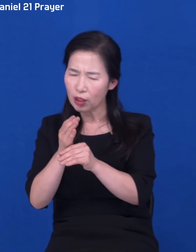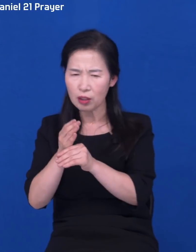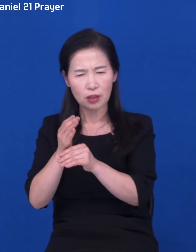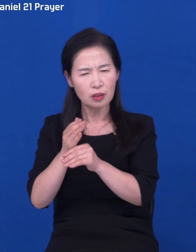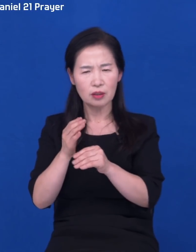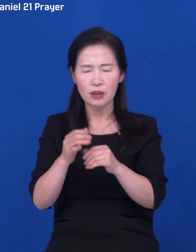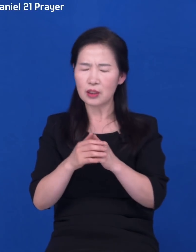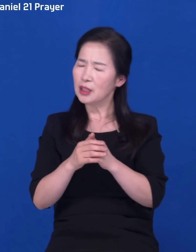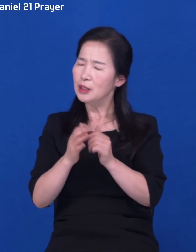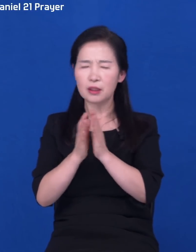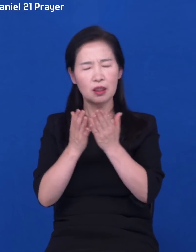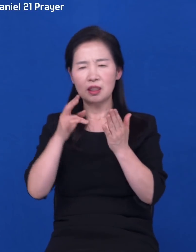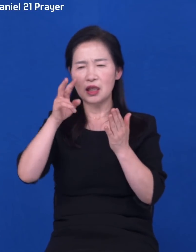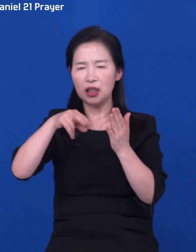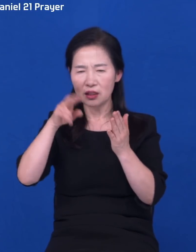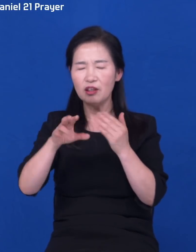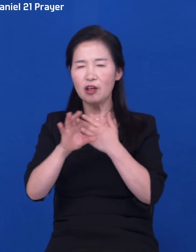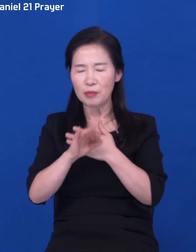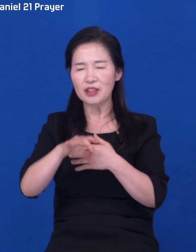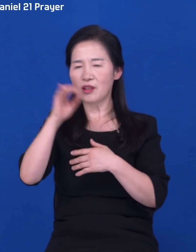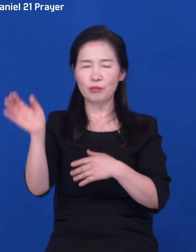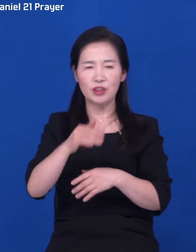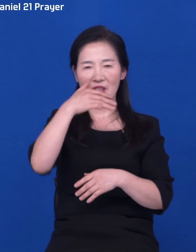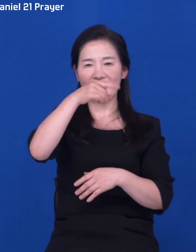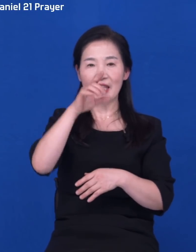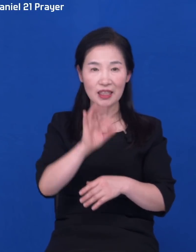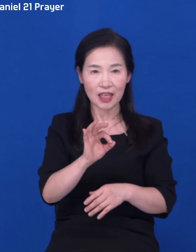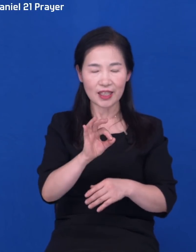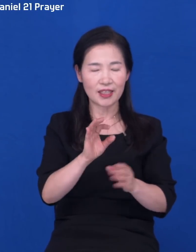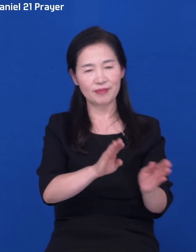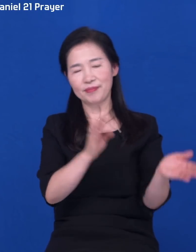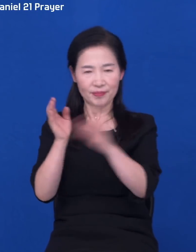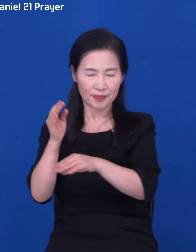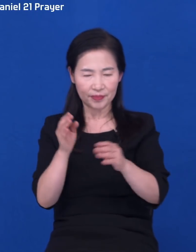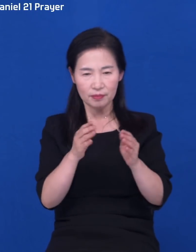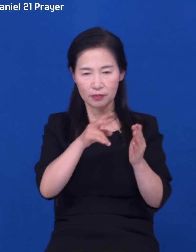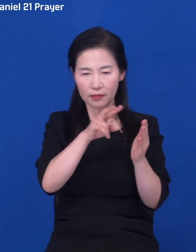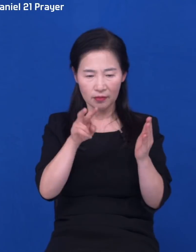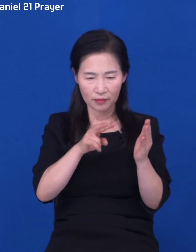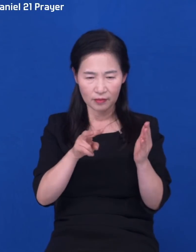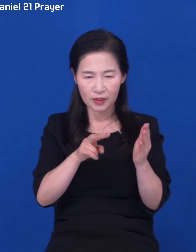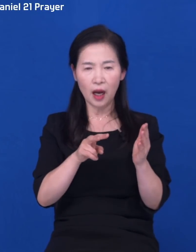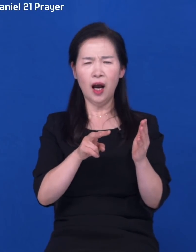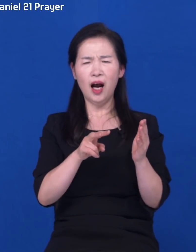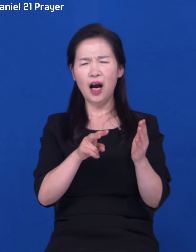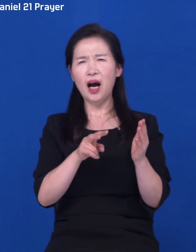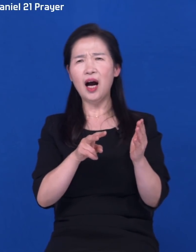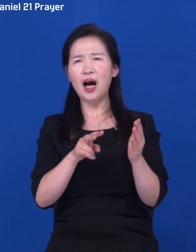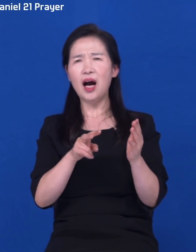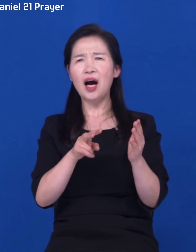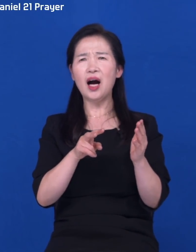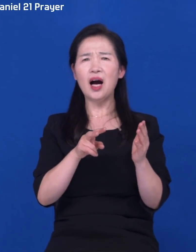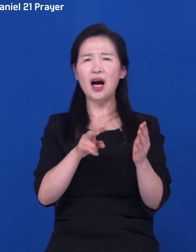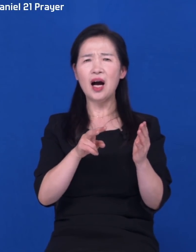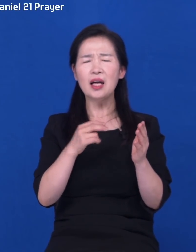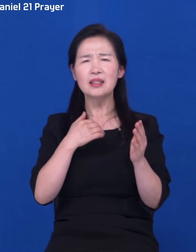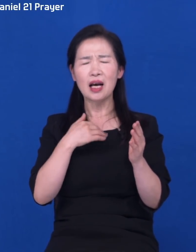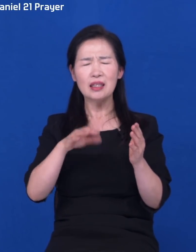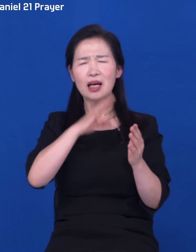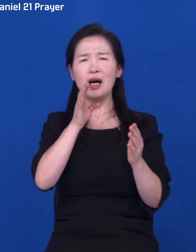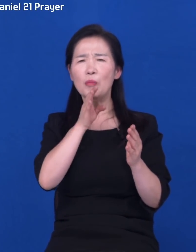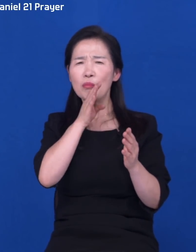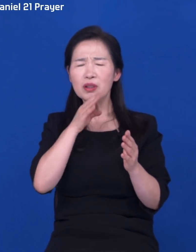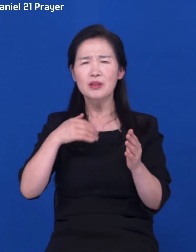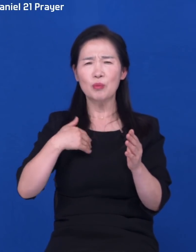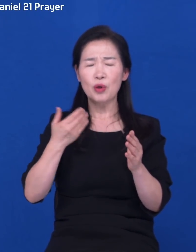정확하게 읽어야지. 그래서 앞에 청스기를 딱 붙였다가 순간 제가 떠오른 게 아니야. 네가 다 맞았을지 몰라도 하나님에